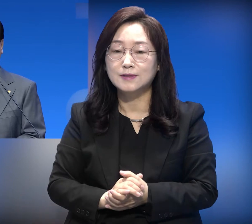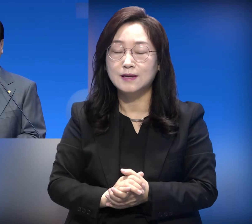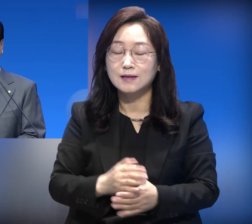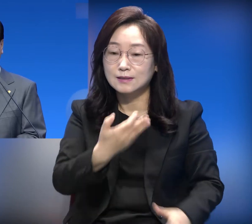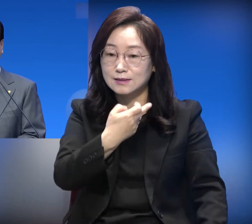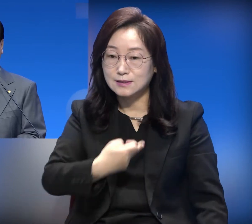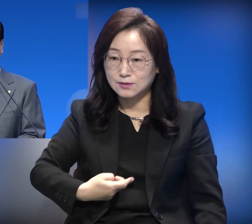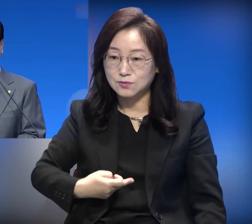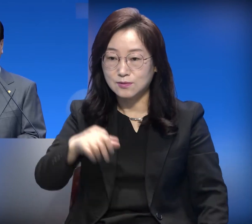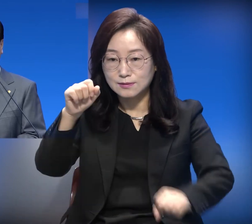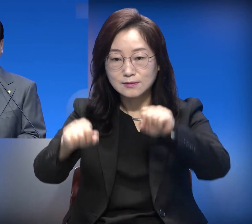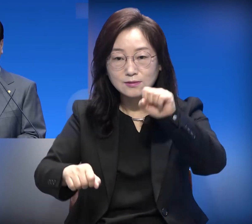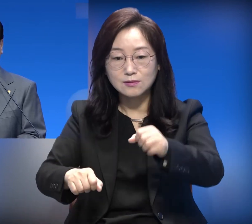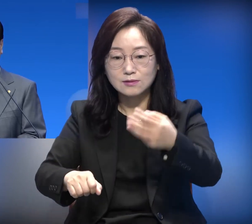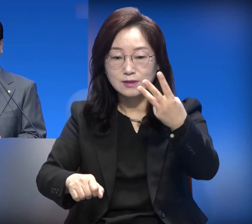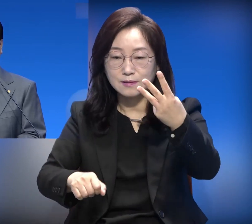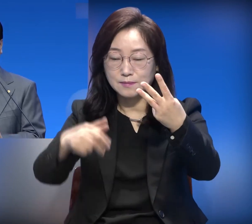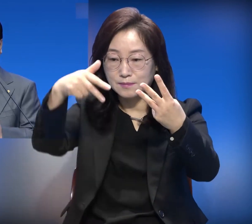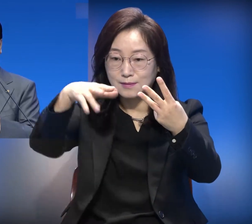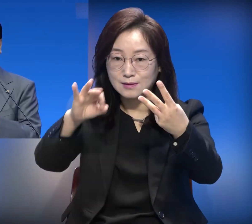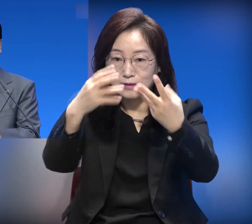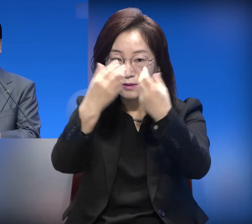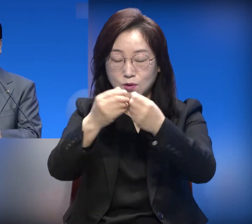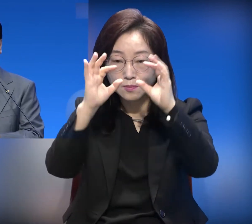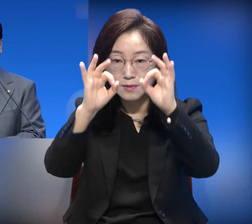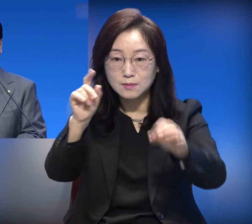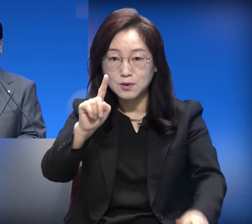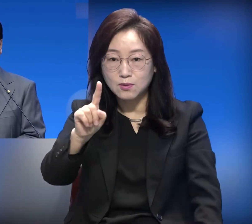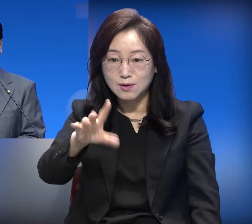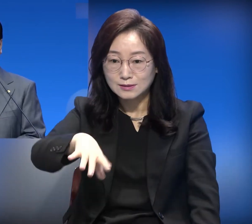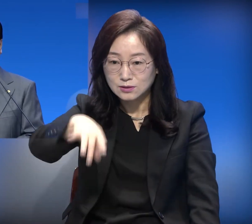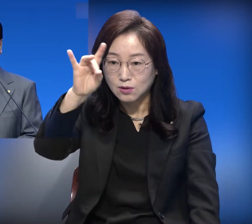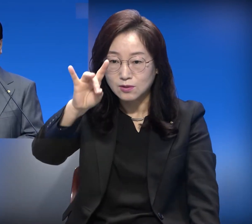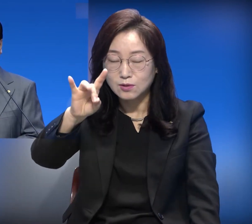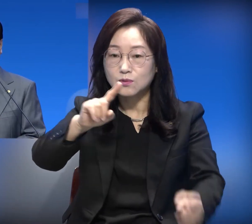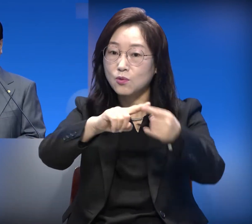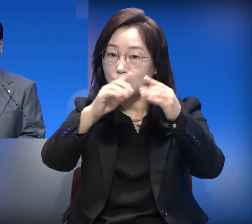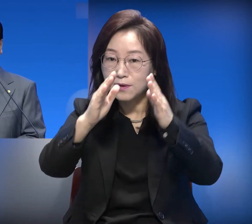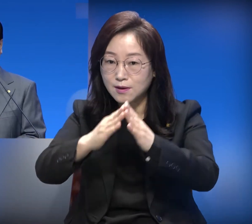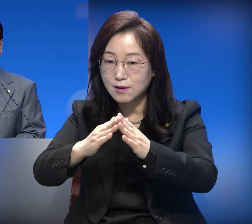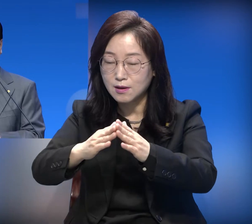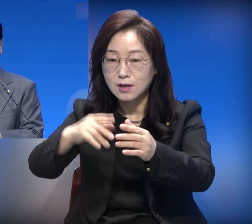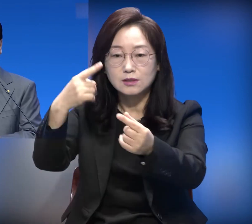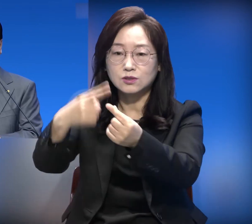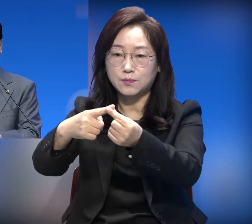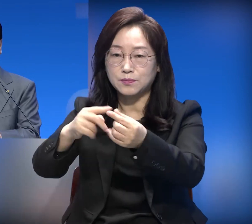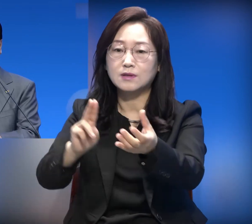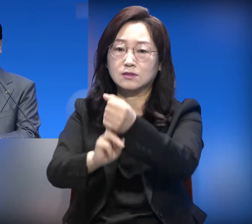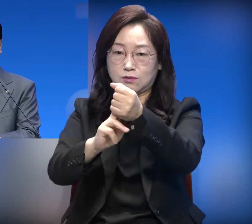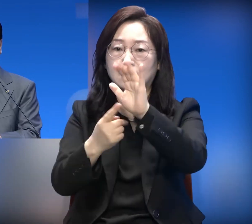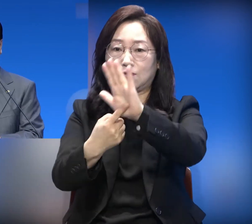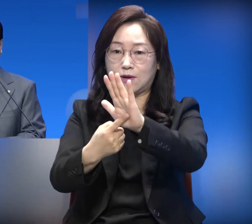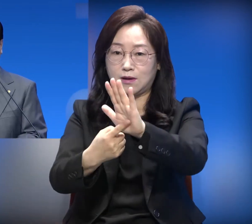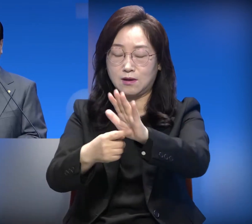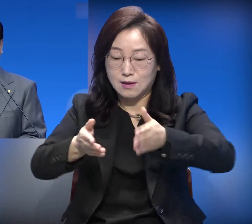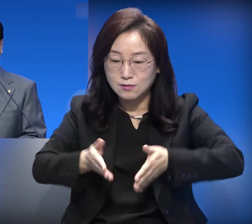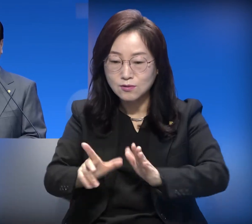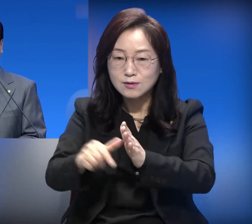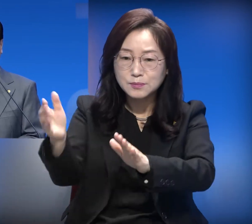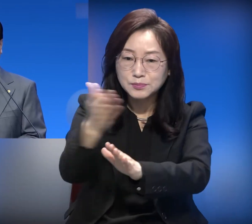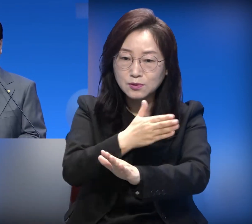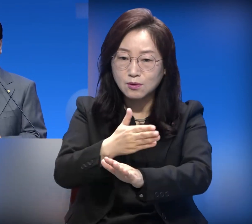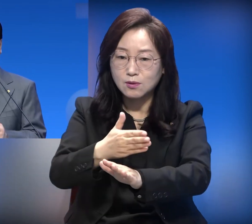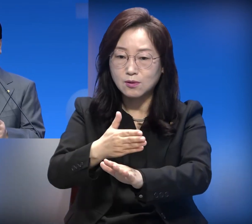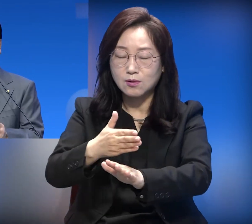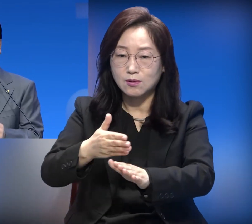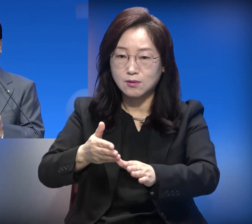사도행전 3장을 보면 초대교회 첫 번째 기적이 기록되어 있습니다. 나면서부터 걷지 못한 사람을